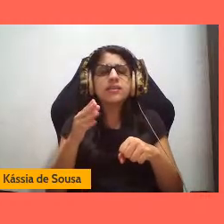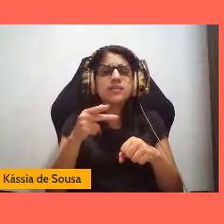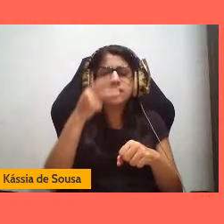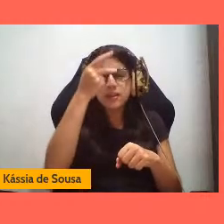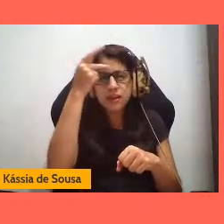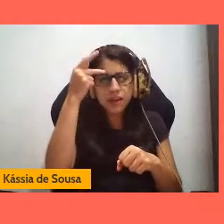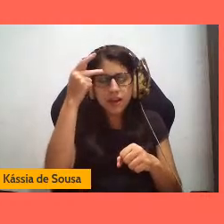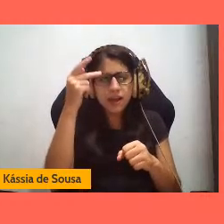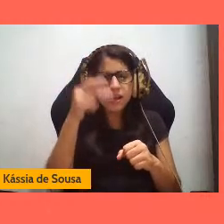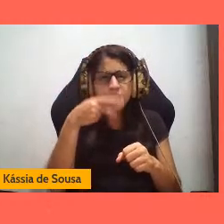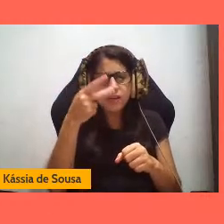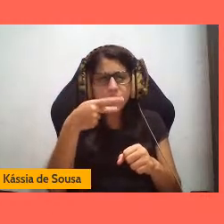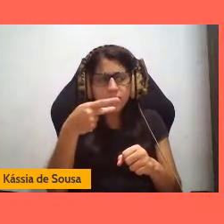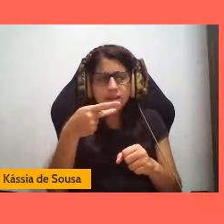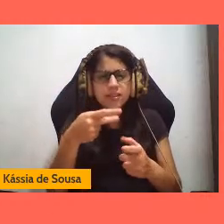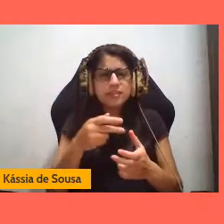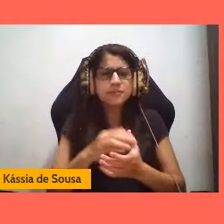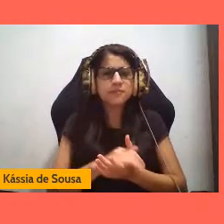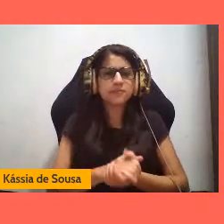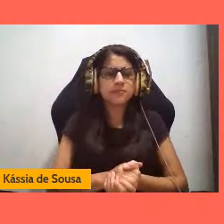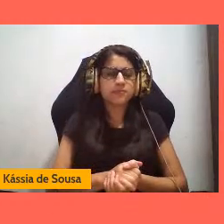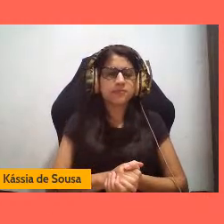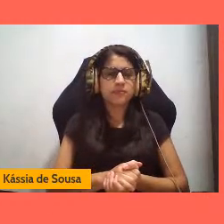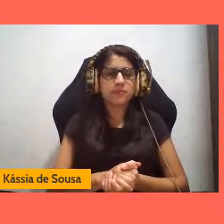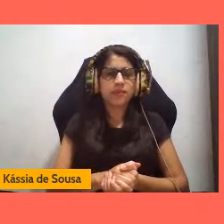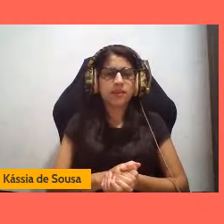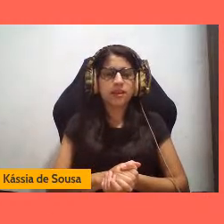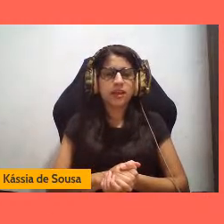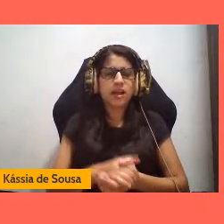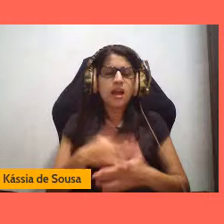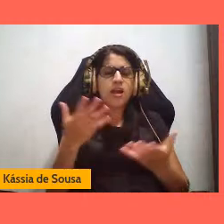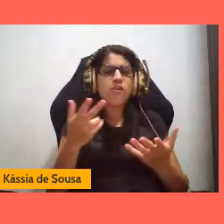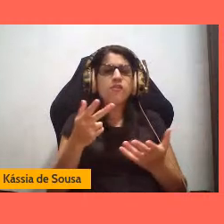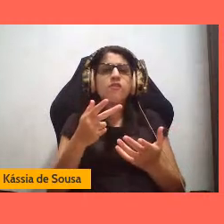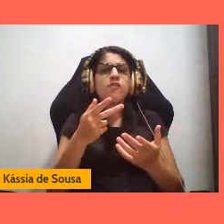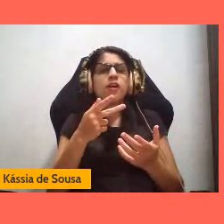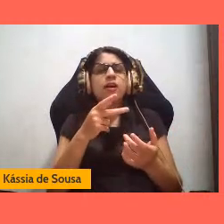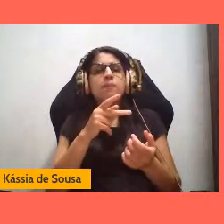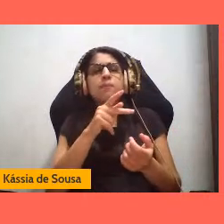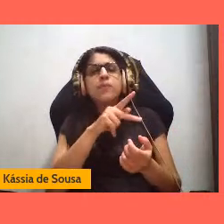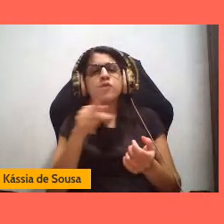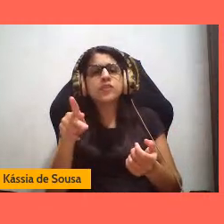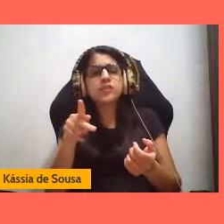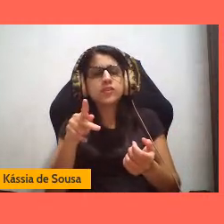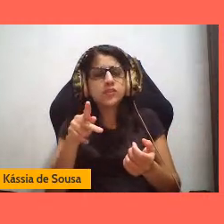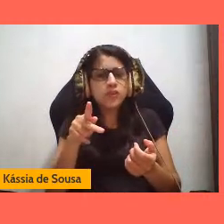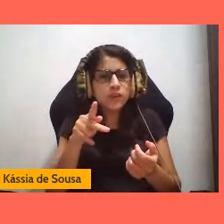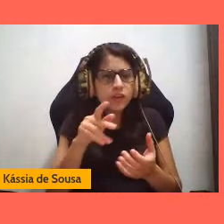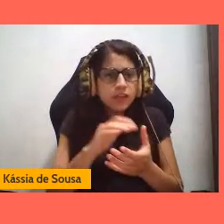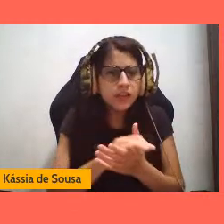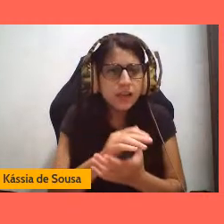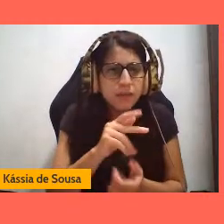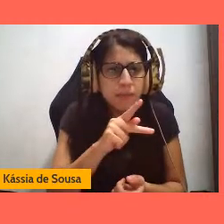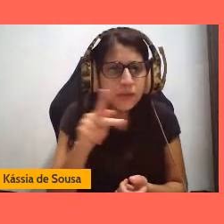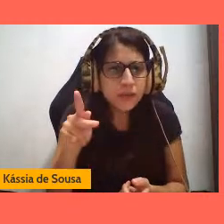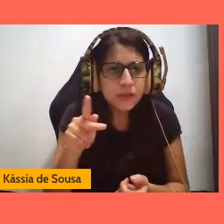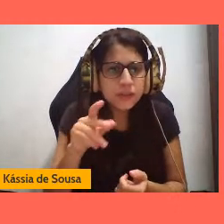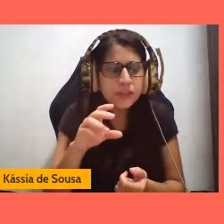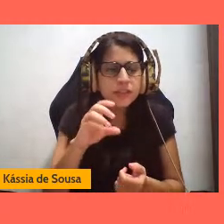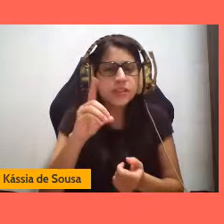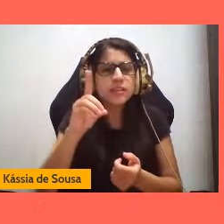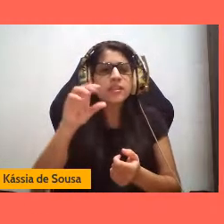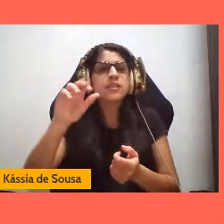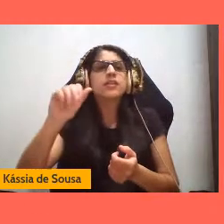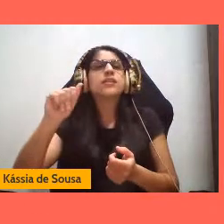professora Daniela Dias vai ter de falar. Vamos ver o momento que ela vai reservar. Ela, professora Daniela,